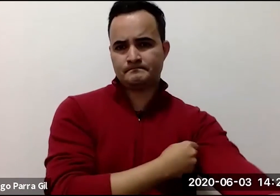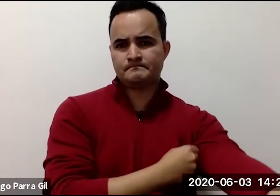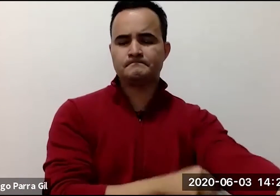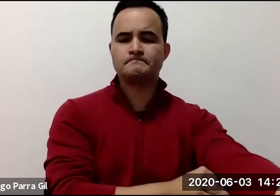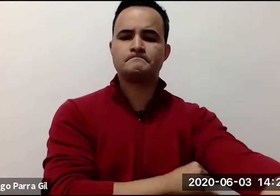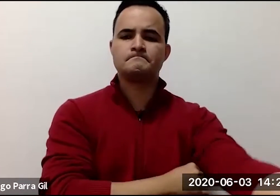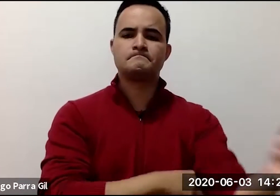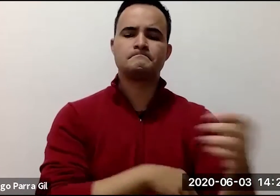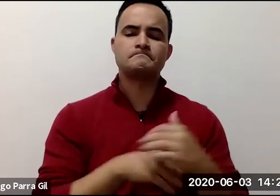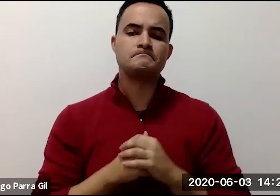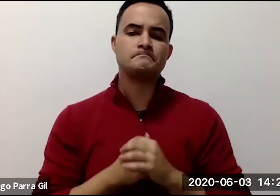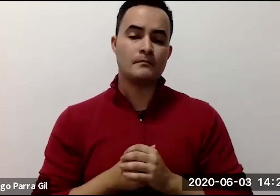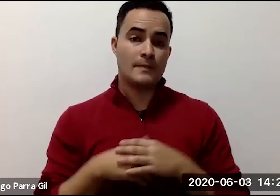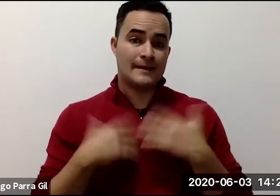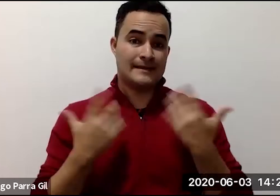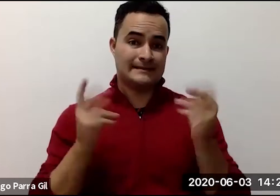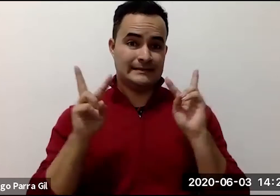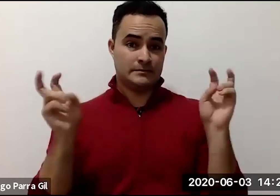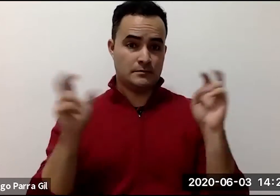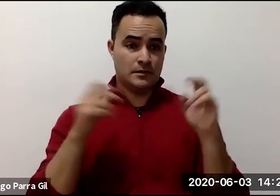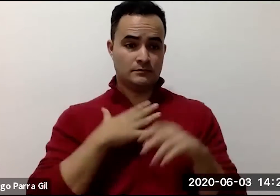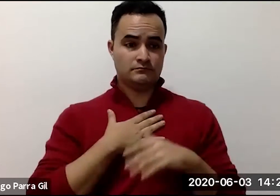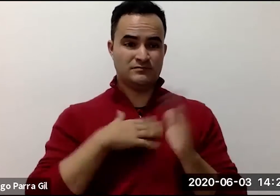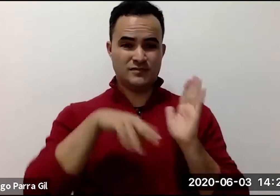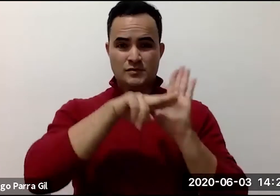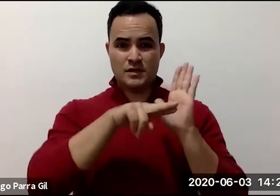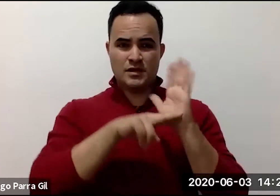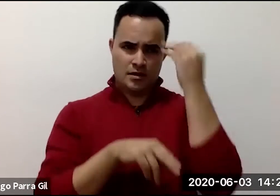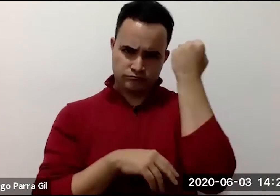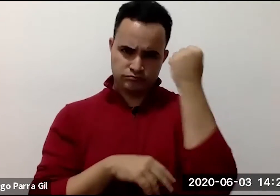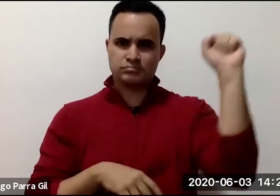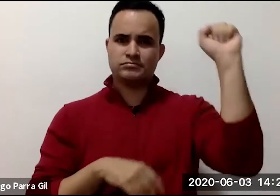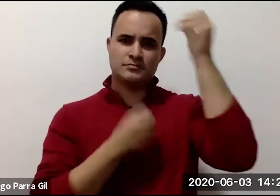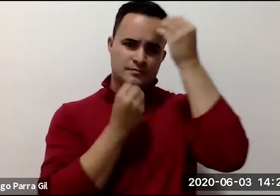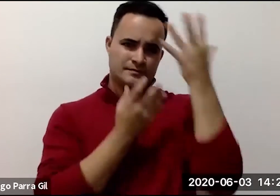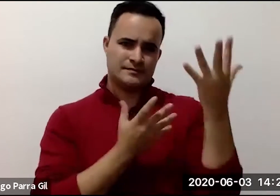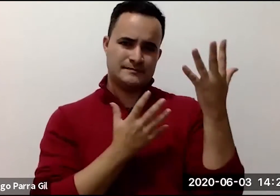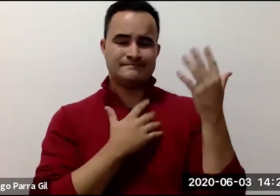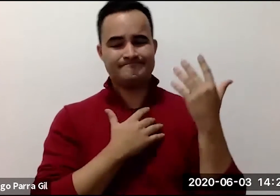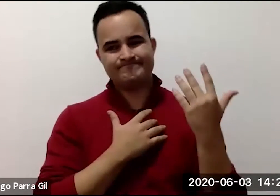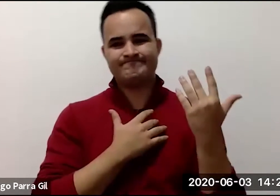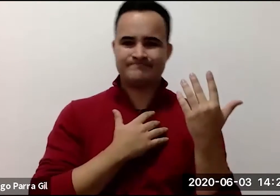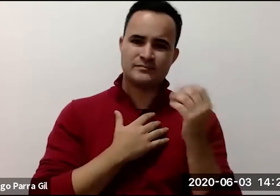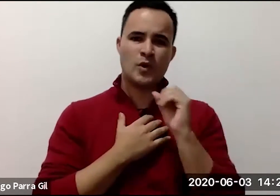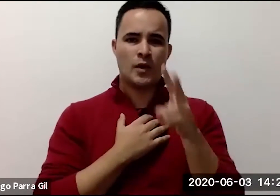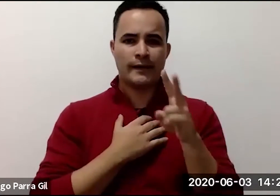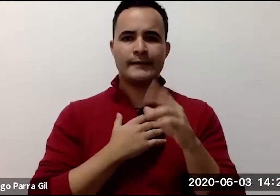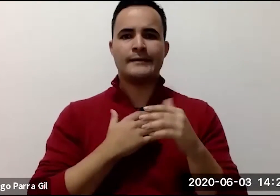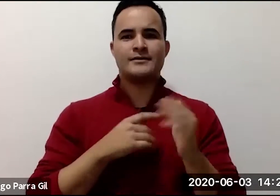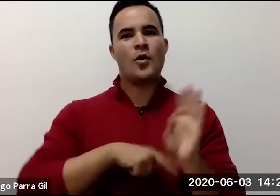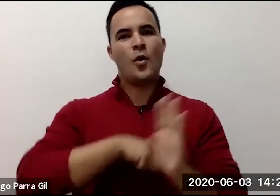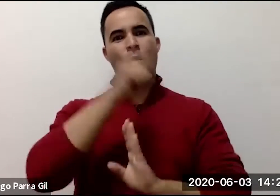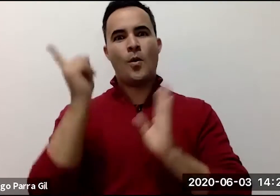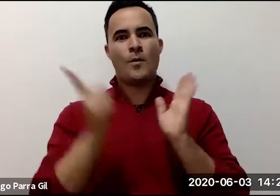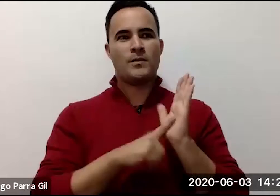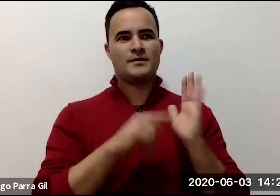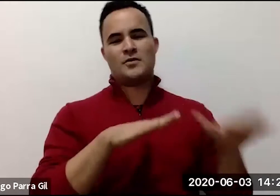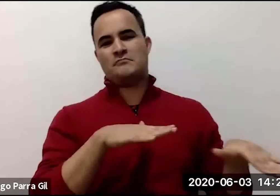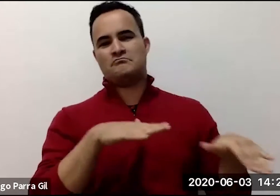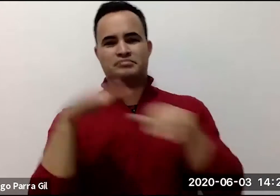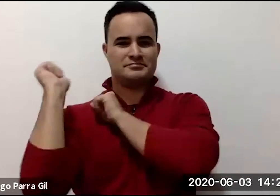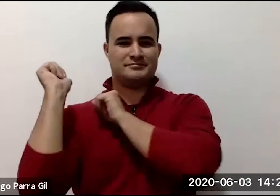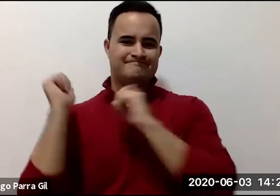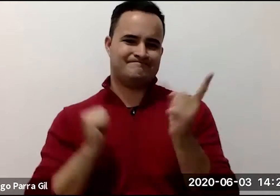Entonces, el desobedecer la norma implica eso, ¿no? Pues a veces no nos podemos salir totalmente de los procedimientos, pero me parece que sí se